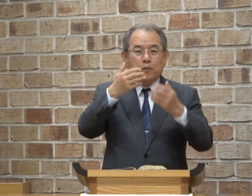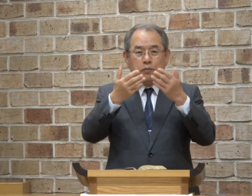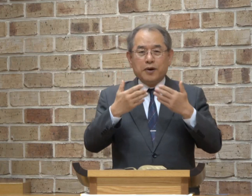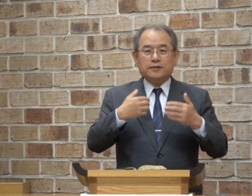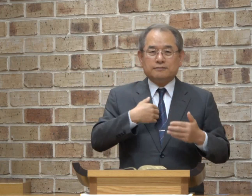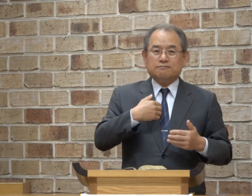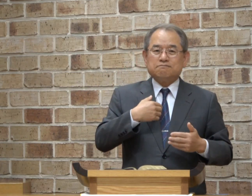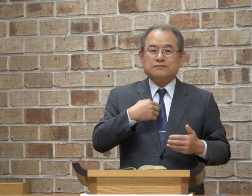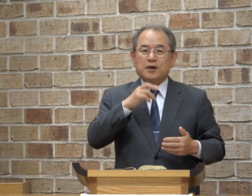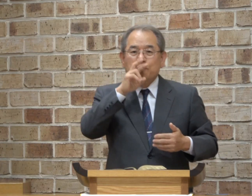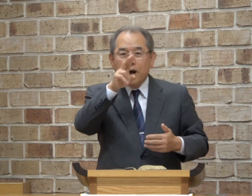성령을 받았다는 것은